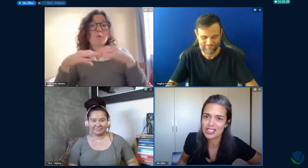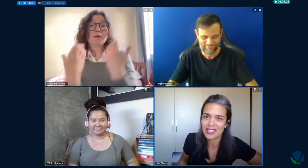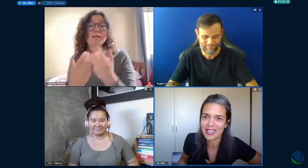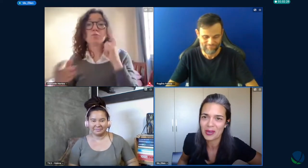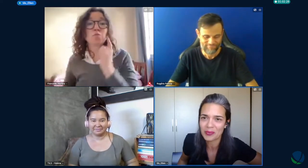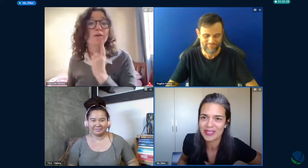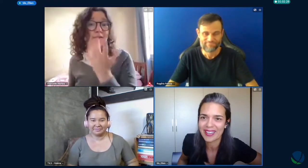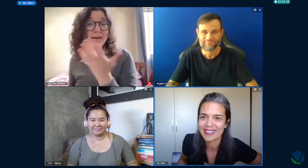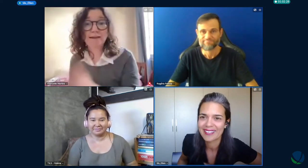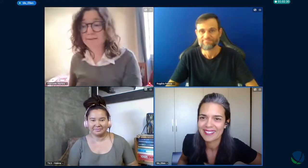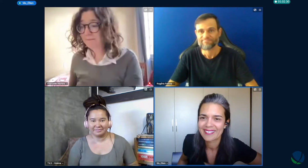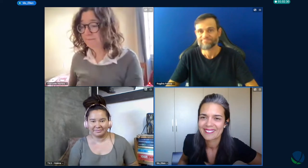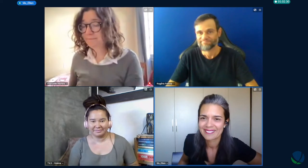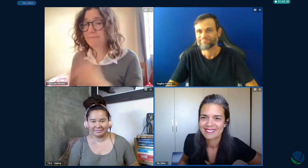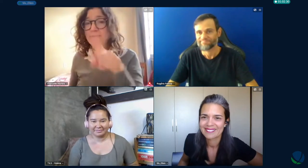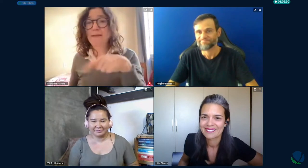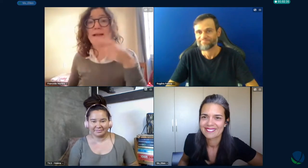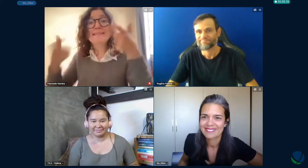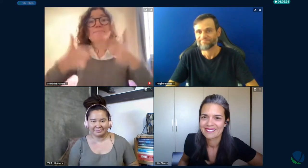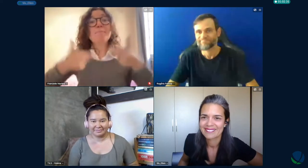Fico feliz de já ter um, né?